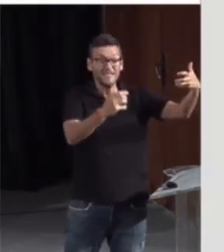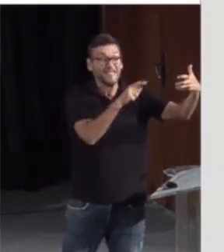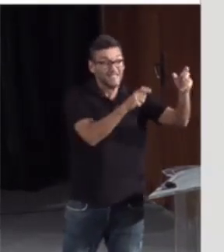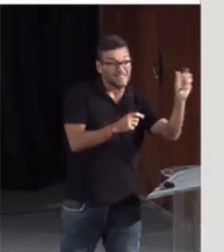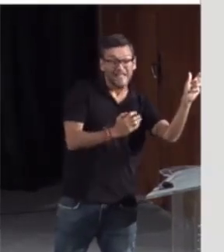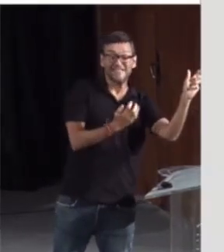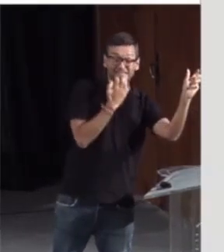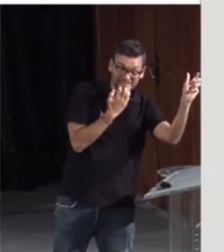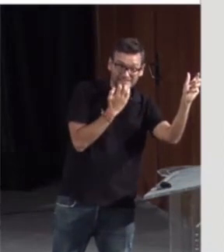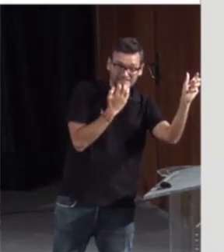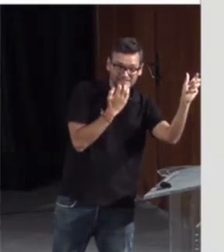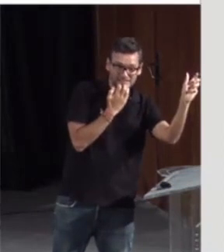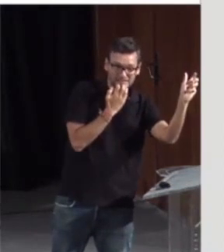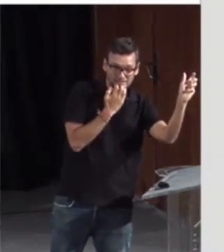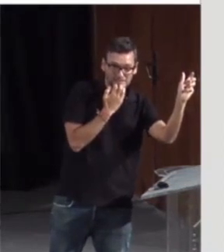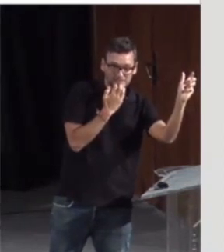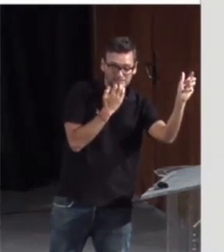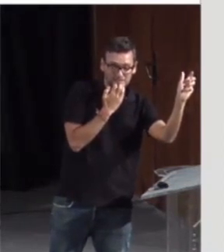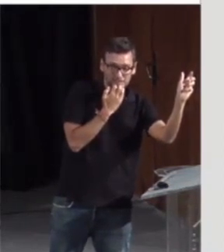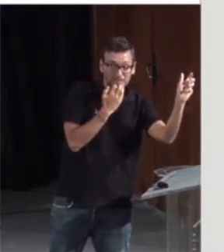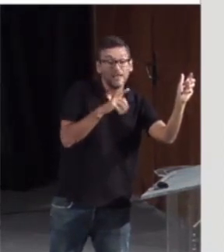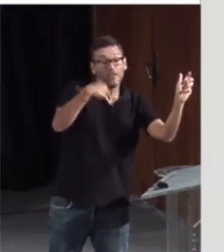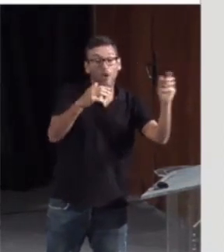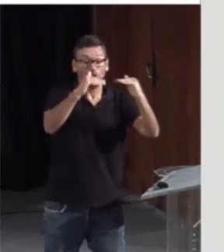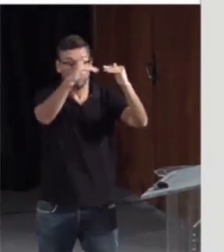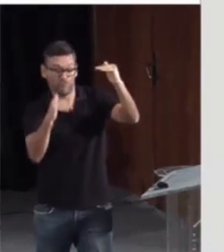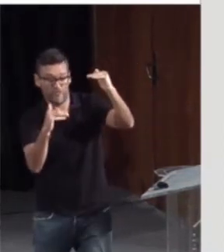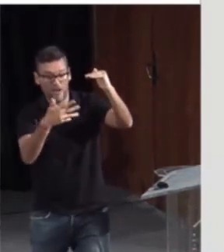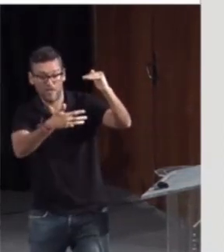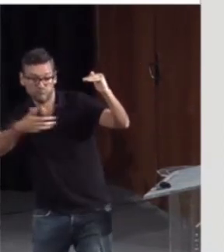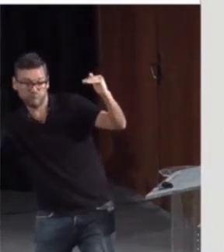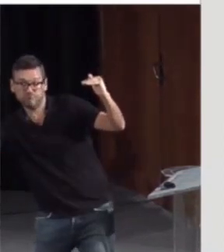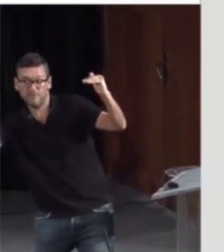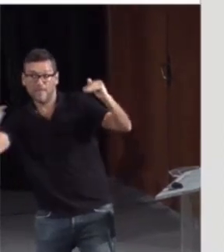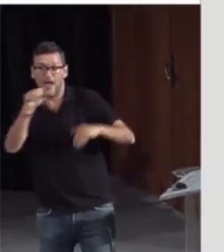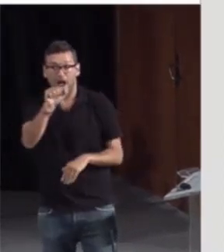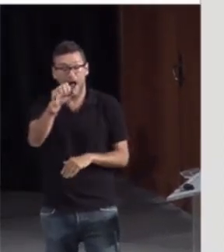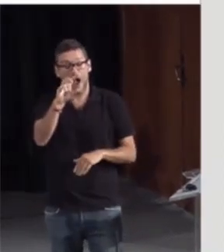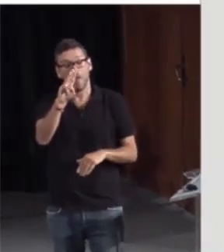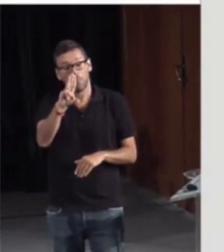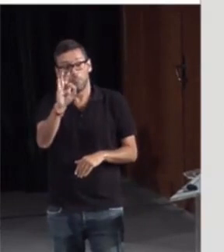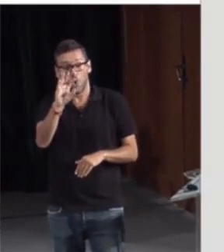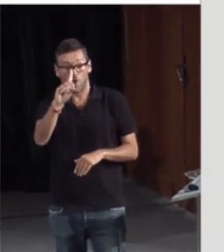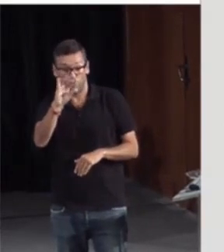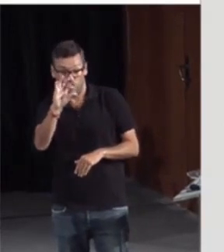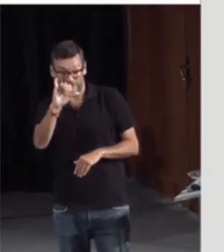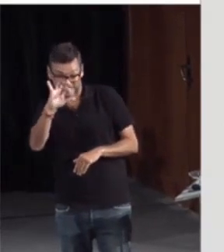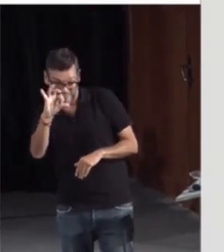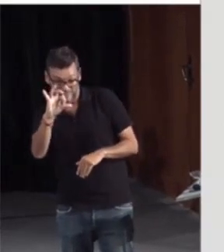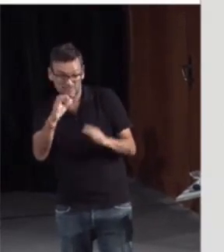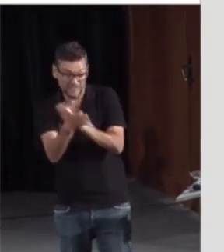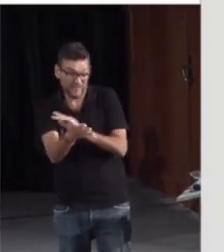la parte principal o teórica de la frase o hipotética, y la